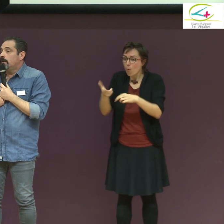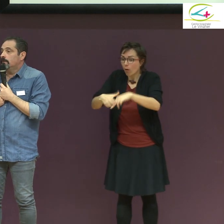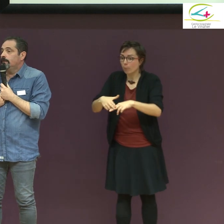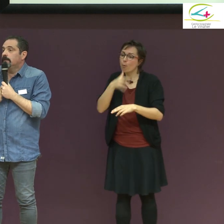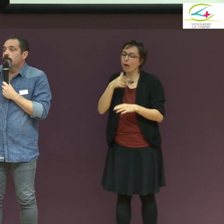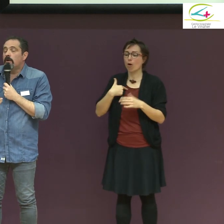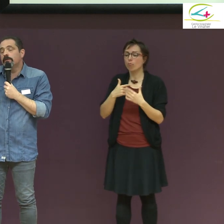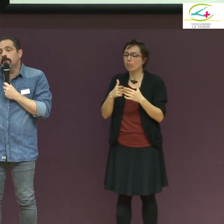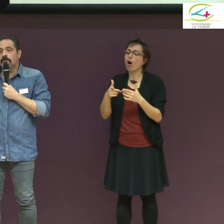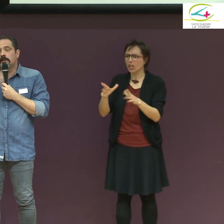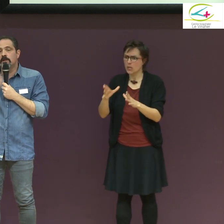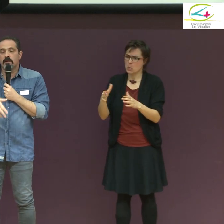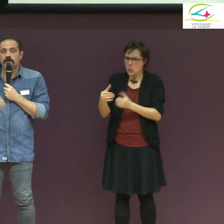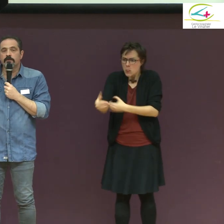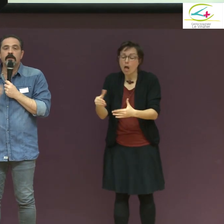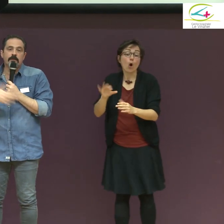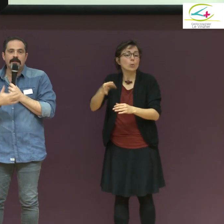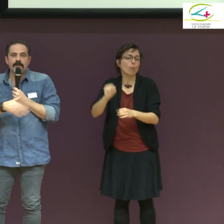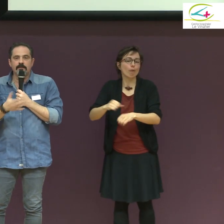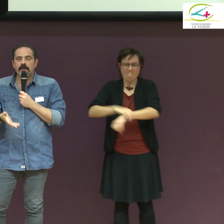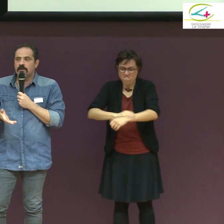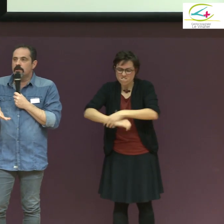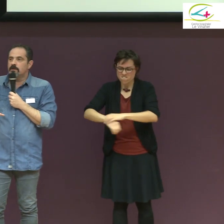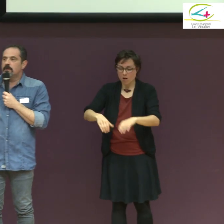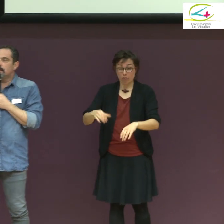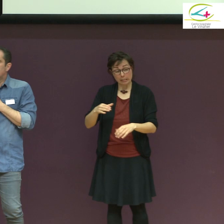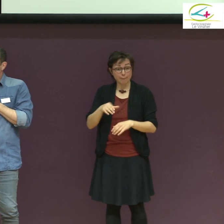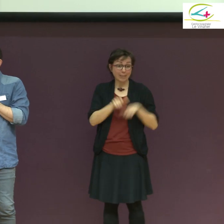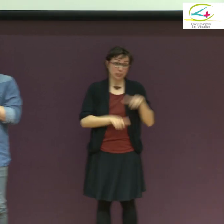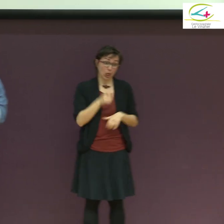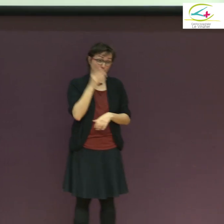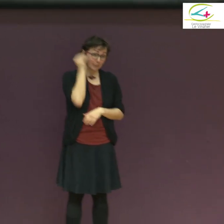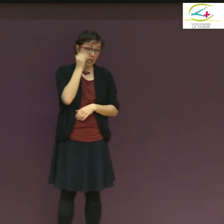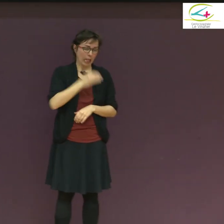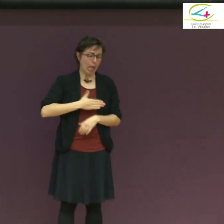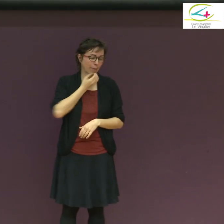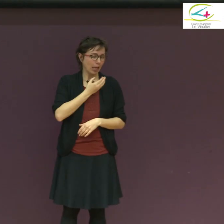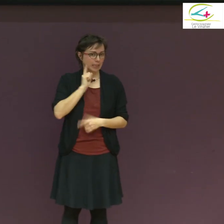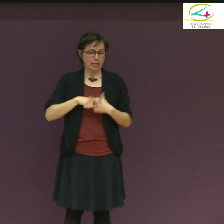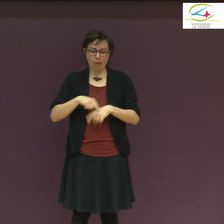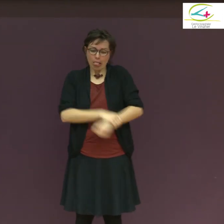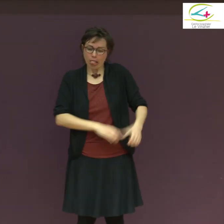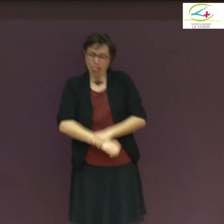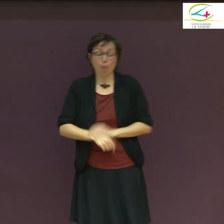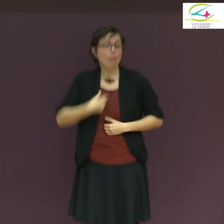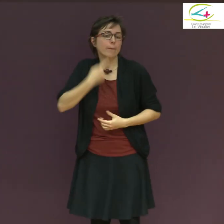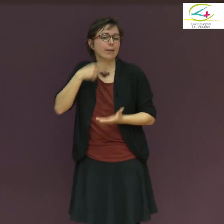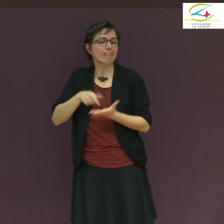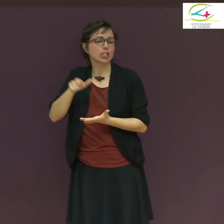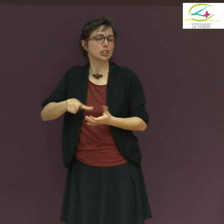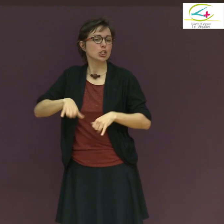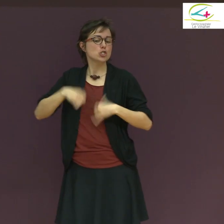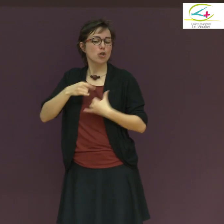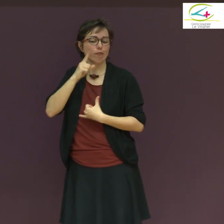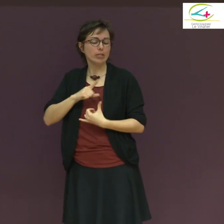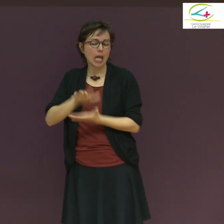Je ne peux pas. Physiquement, alors si je peux attacher les gens, c'est le psychiatre, c'est bien attacher les gens. Moi, j'aime bien plutôt les jeunes filles de moins de 25 ans, enfin, c'est